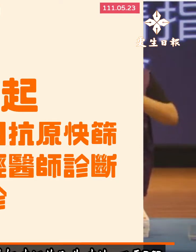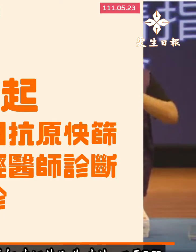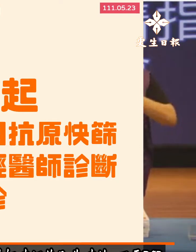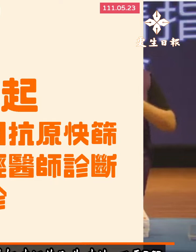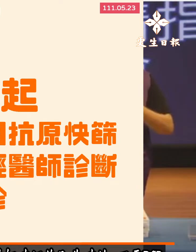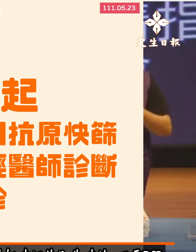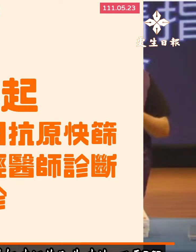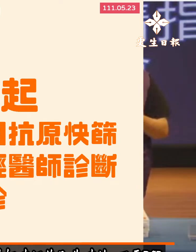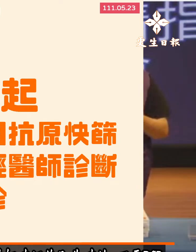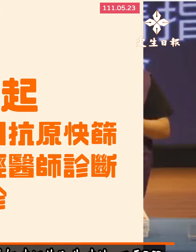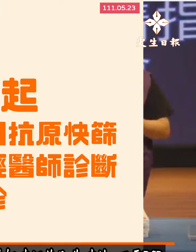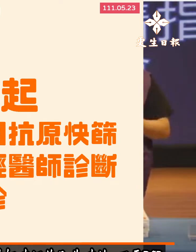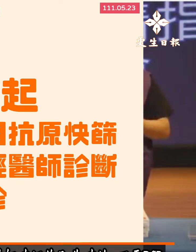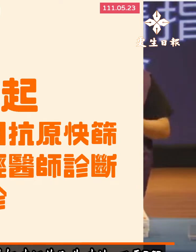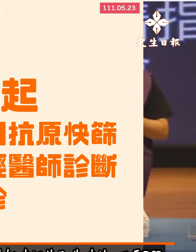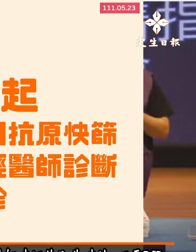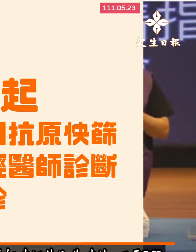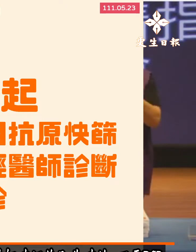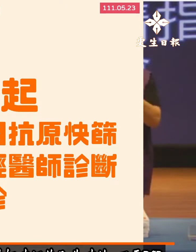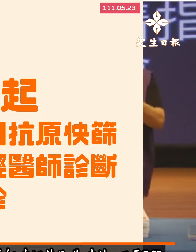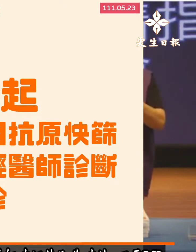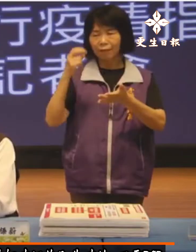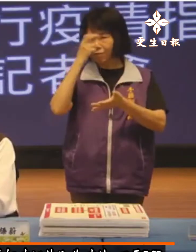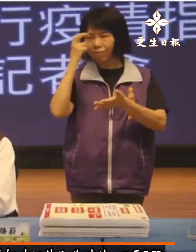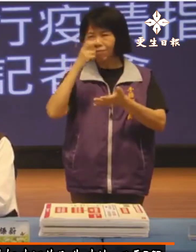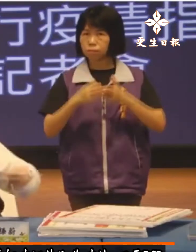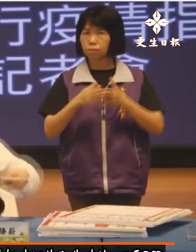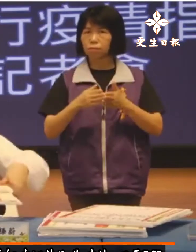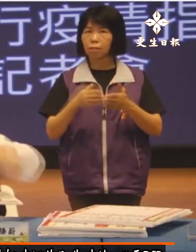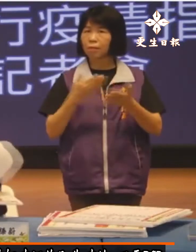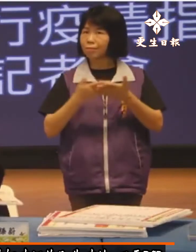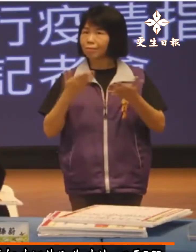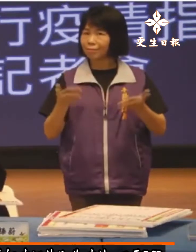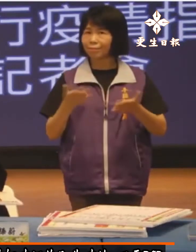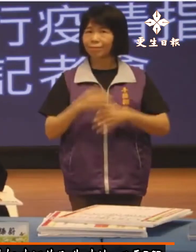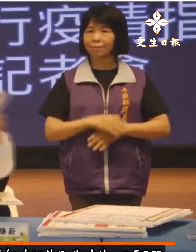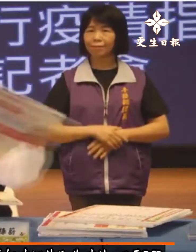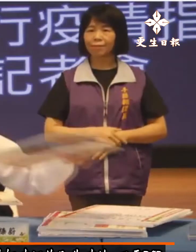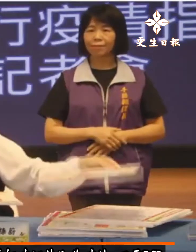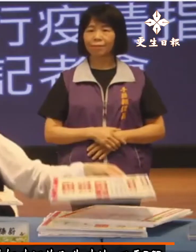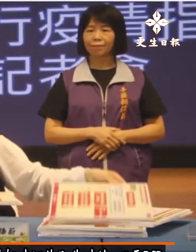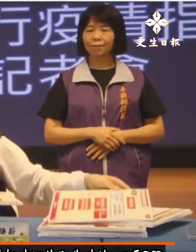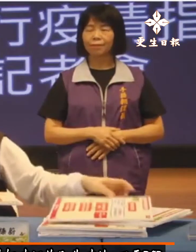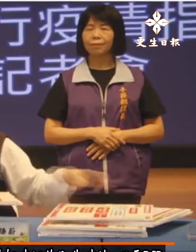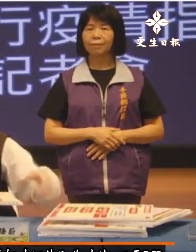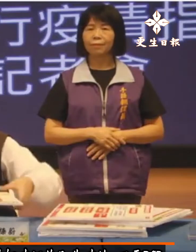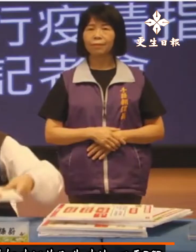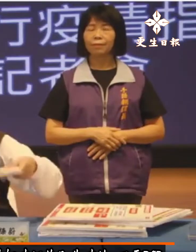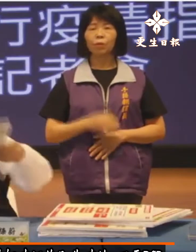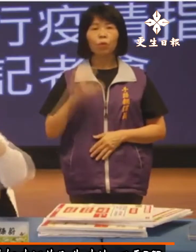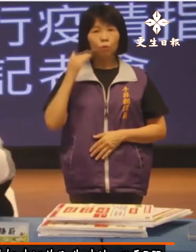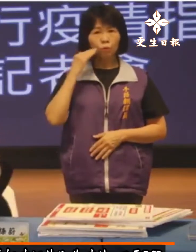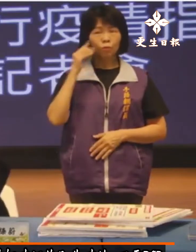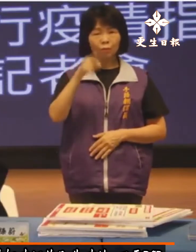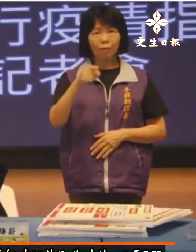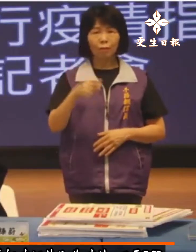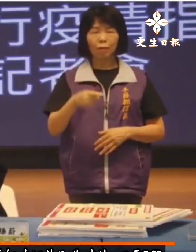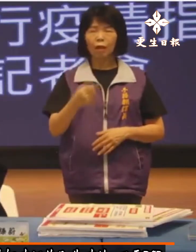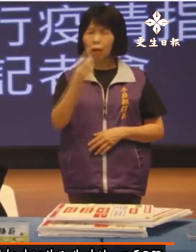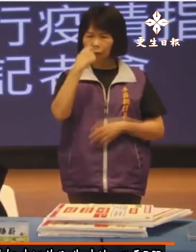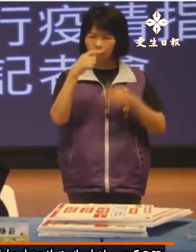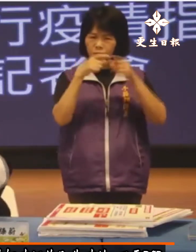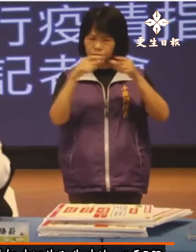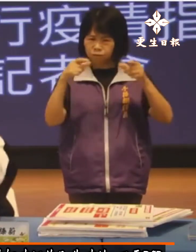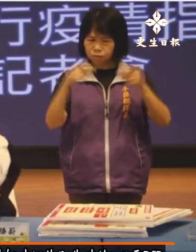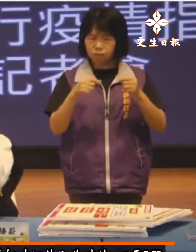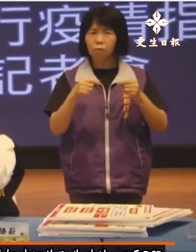明，证明之后是确诊。如果你是这个自行快筛，快筛